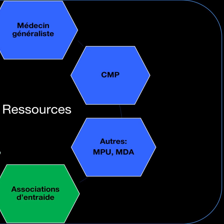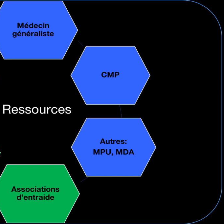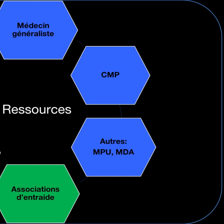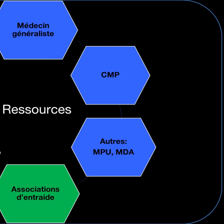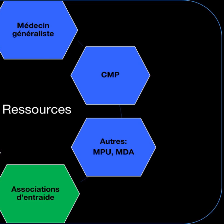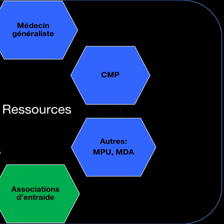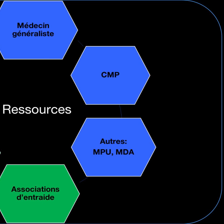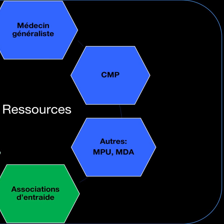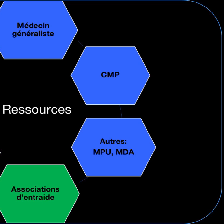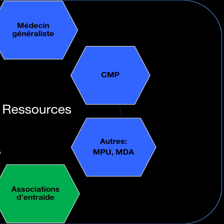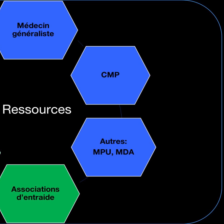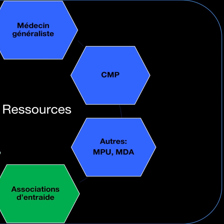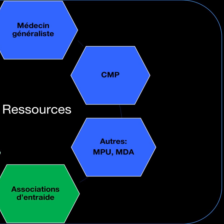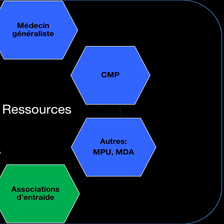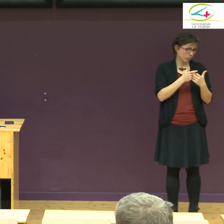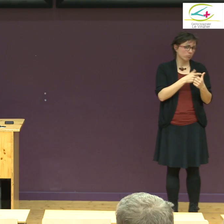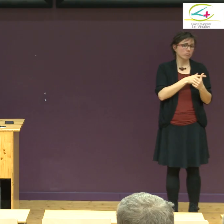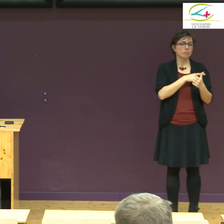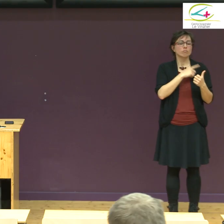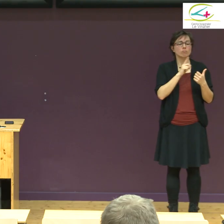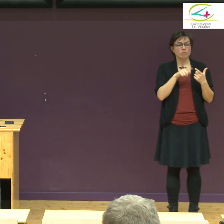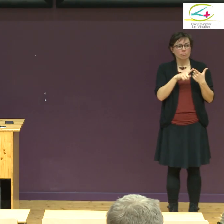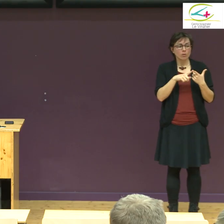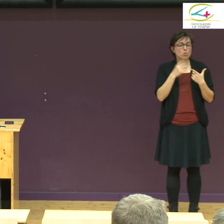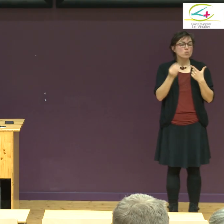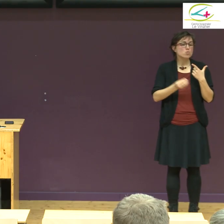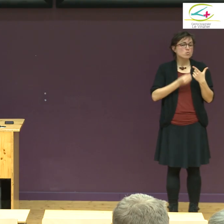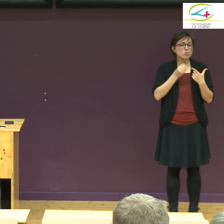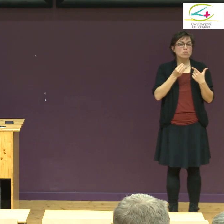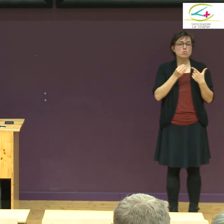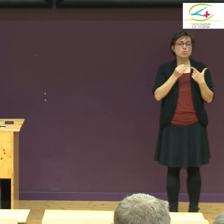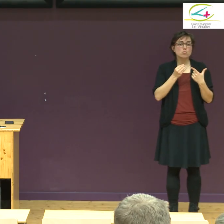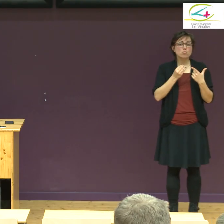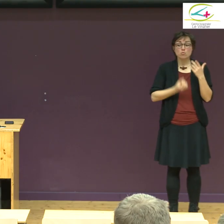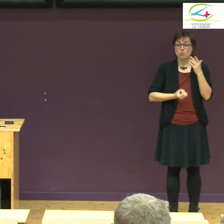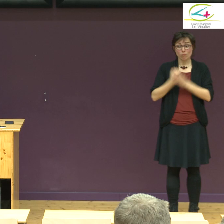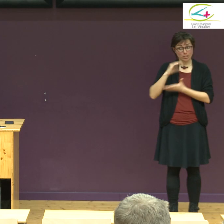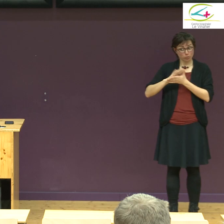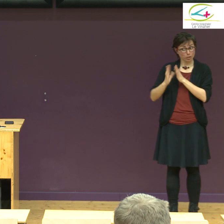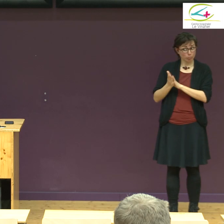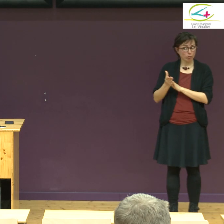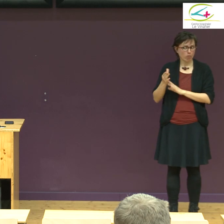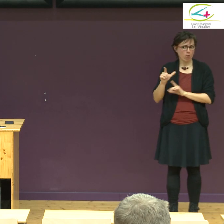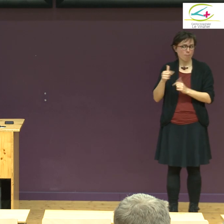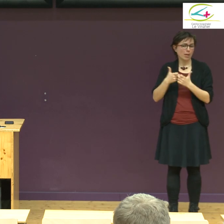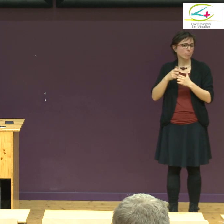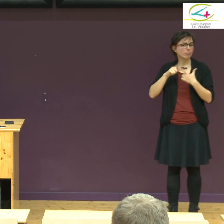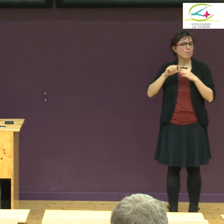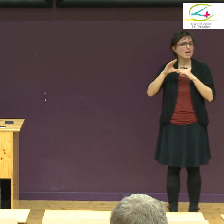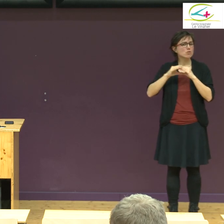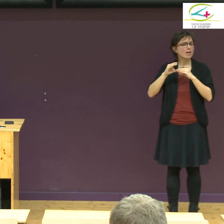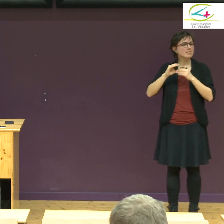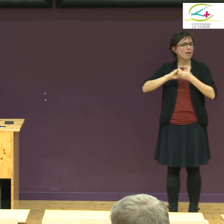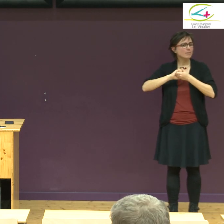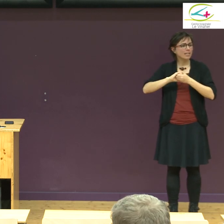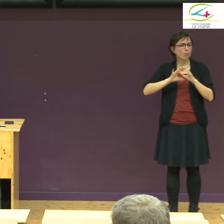téléphonie sociale, c'est marqué. Mais il peut y avoir l'entraide, il y a plein de nouvelles associations qui mettent en place, je pense à SOS Amitié, des